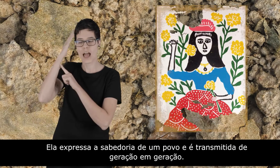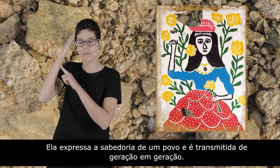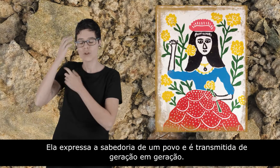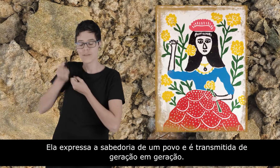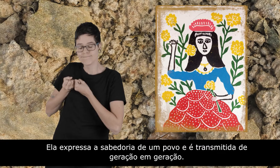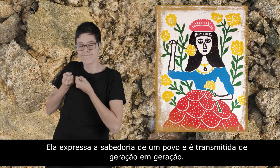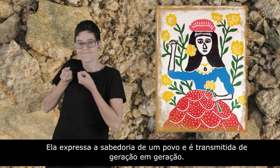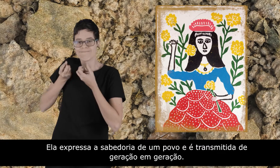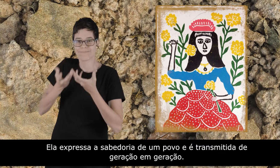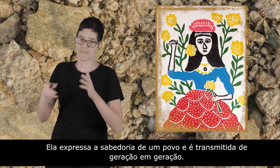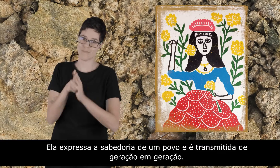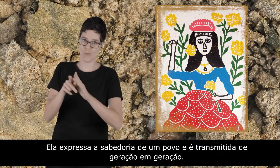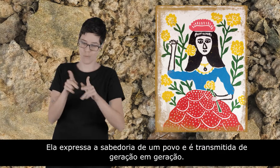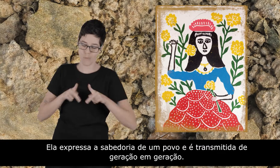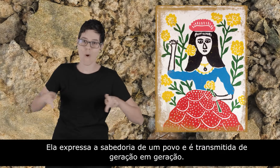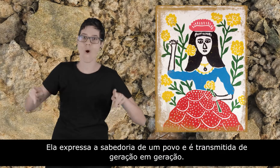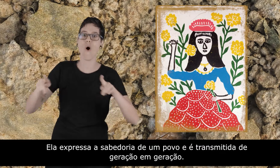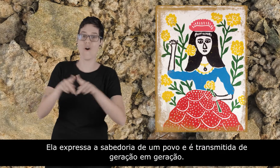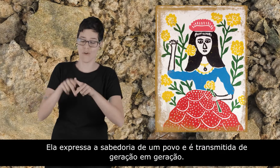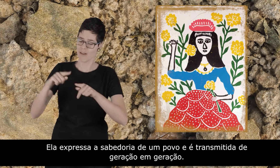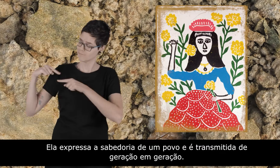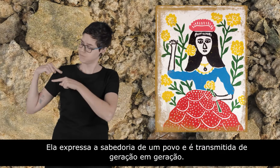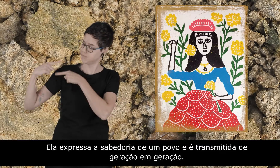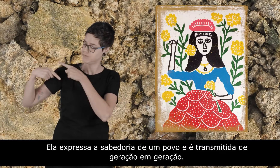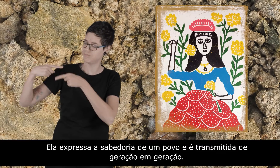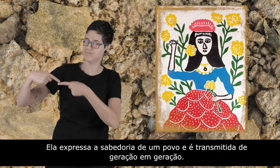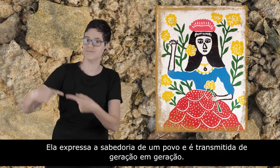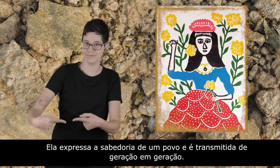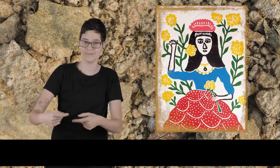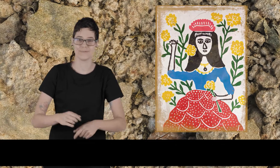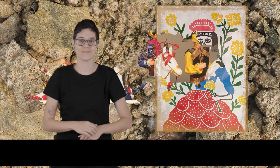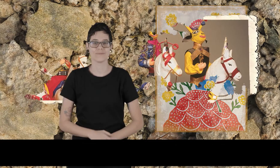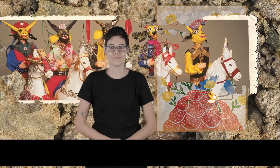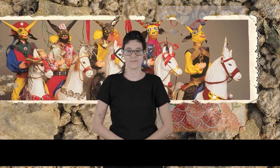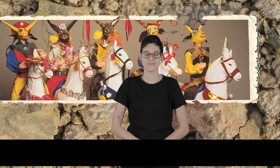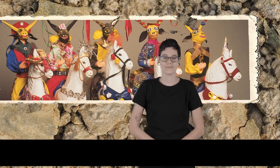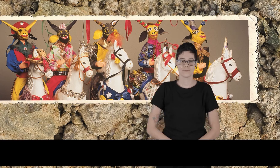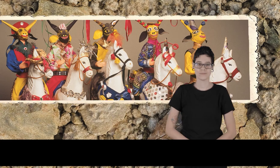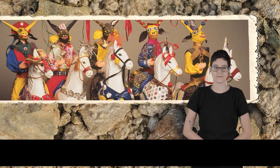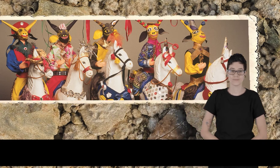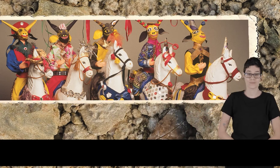Ela expressa a sabedoria de um povo e é transmitida de geração em geração.